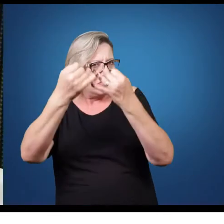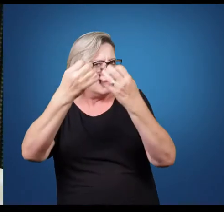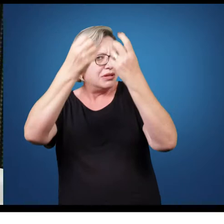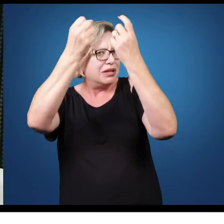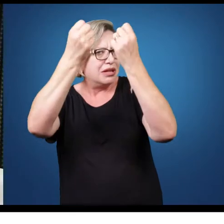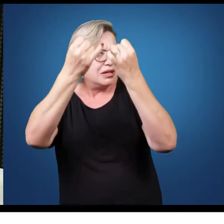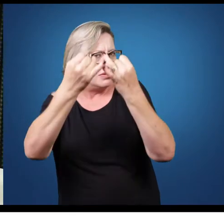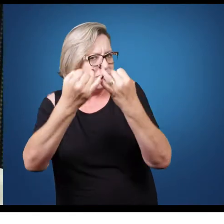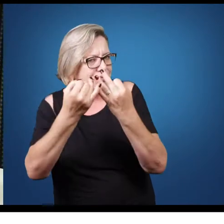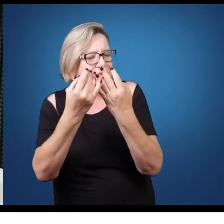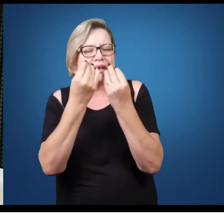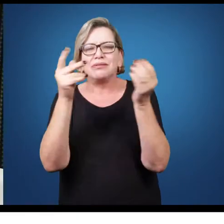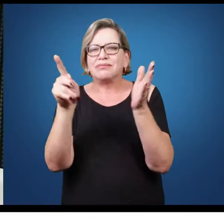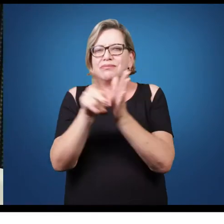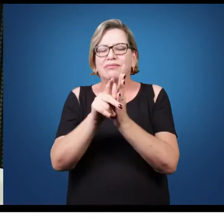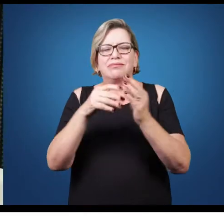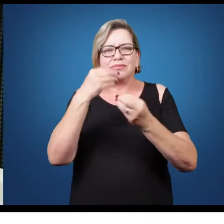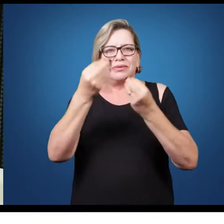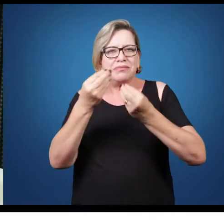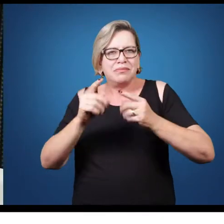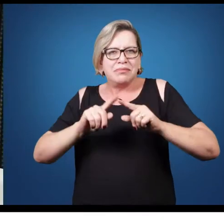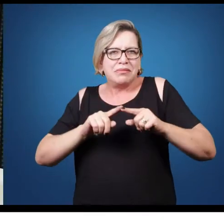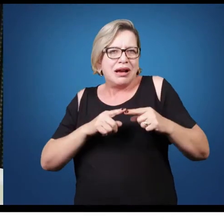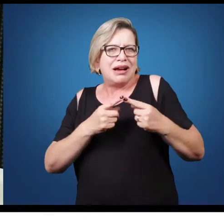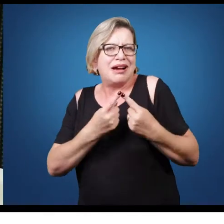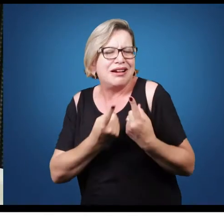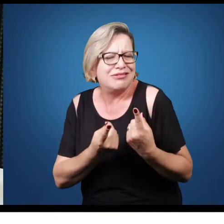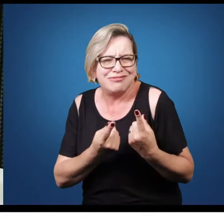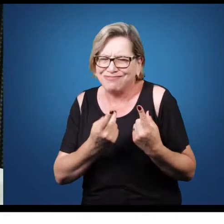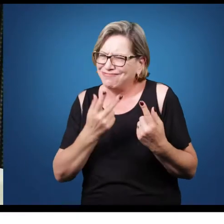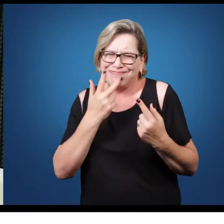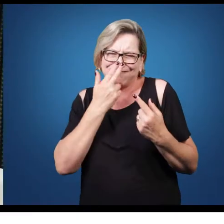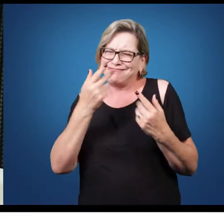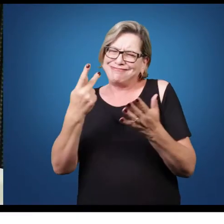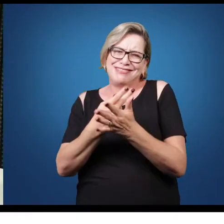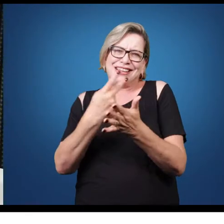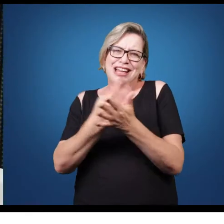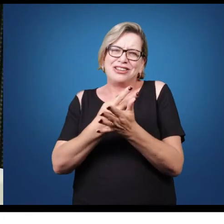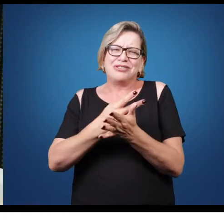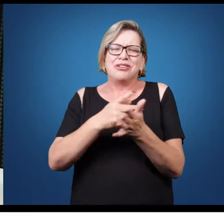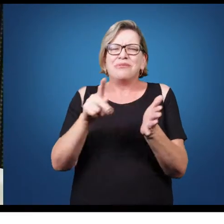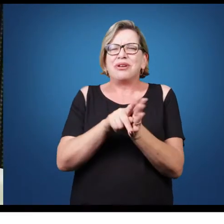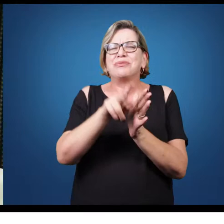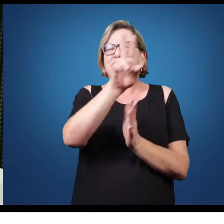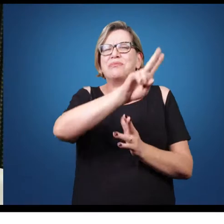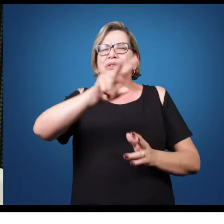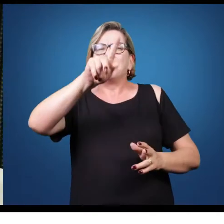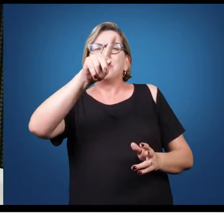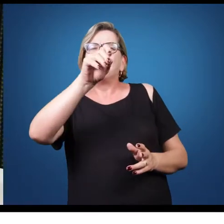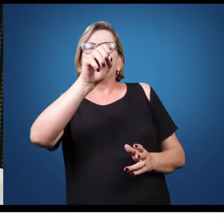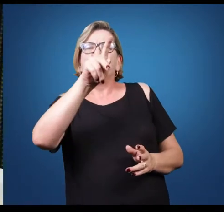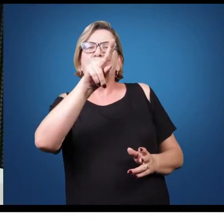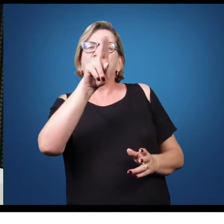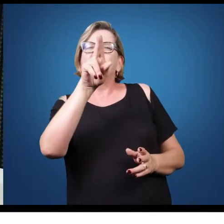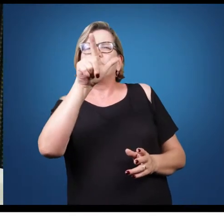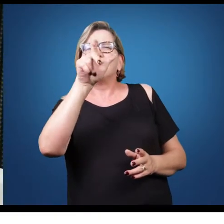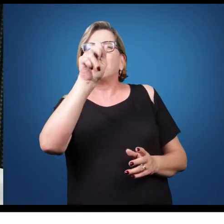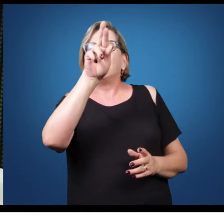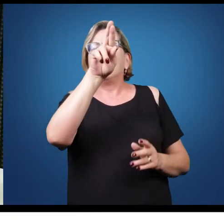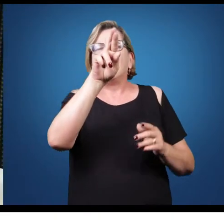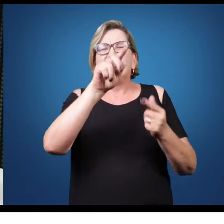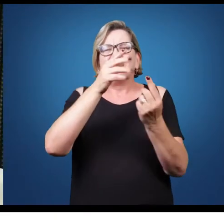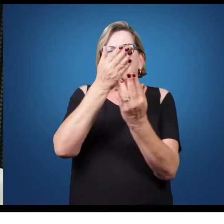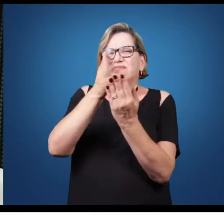e usando do senso comum mas eu não concordo com o chamar determinados tipos de música de música popular de todo tipo de música de música erudita